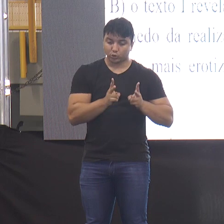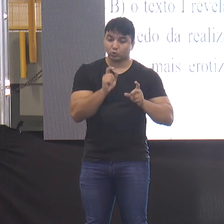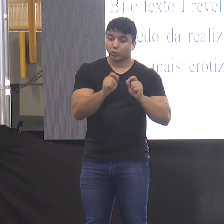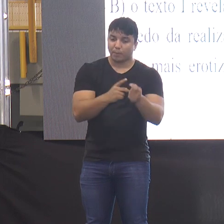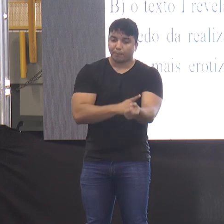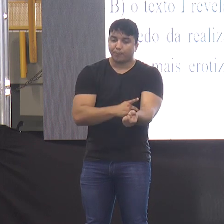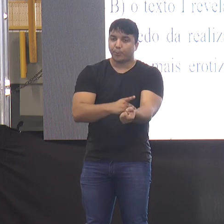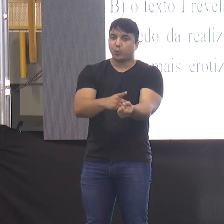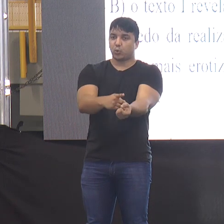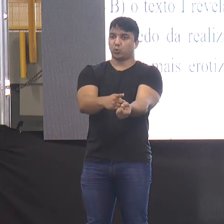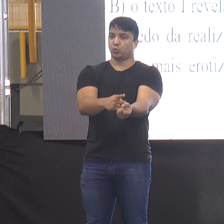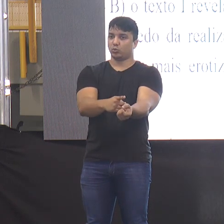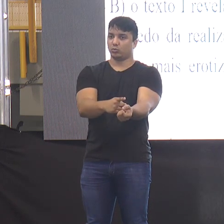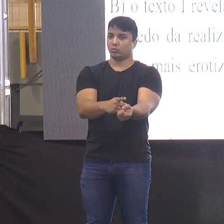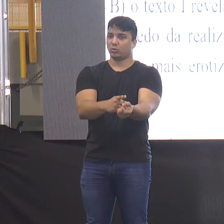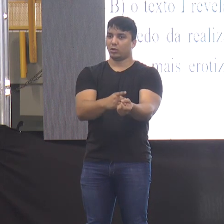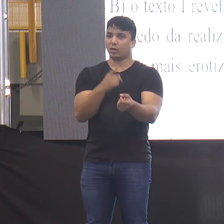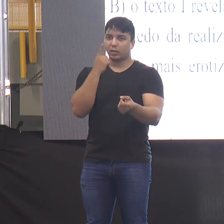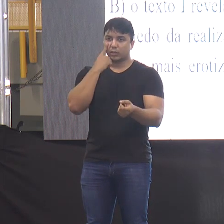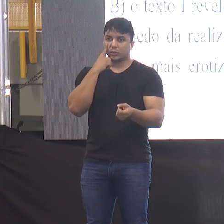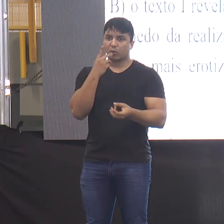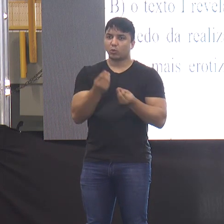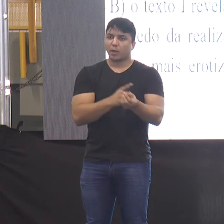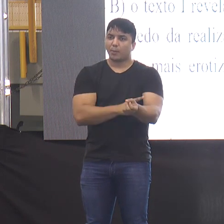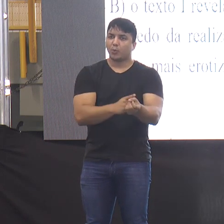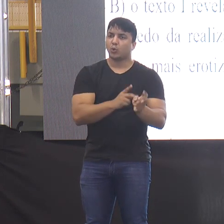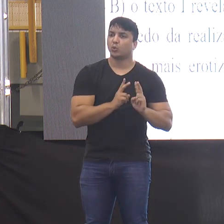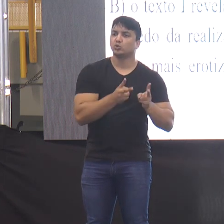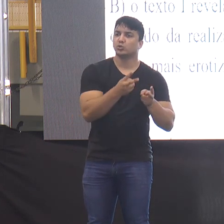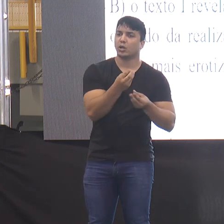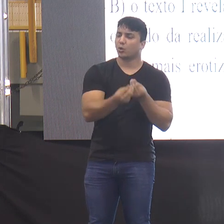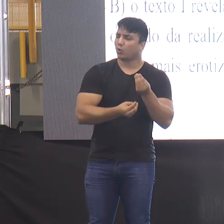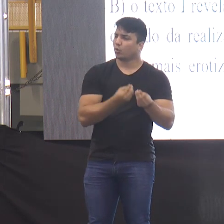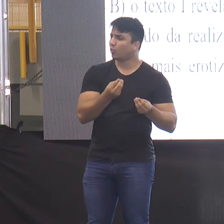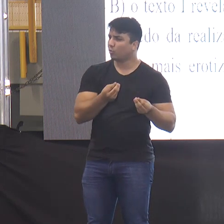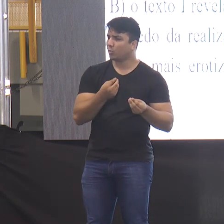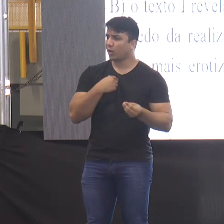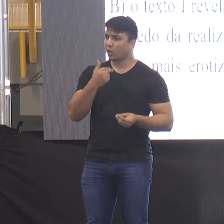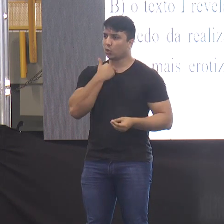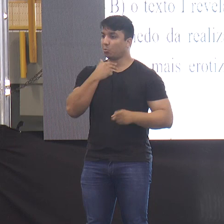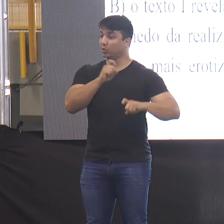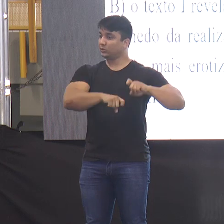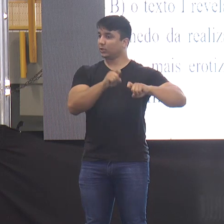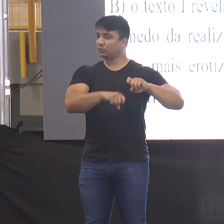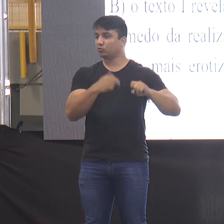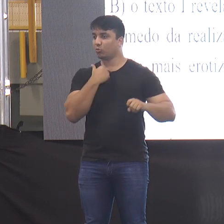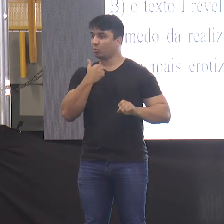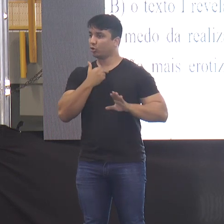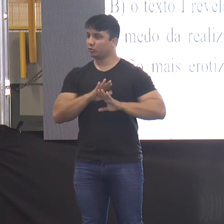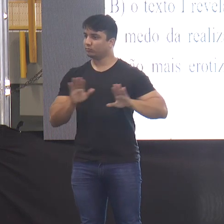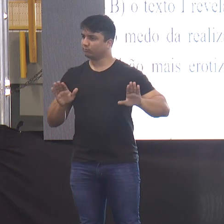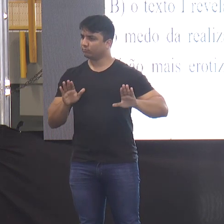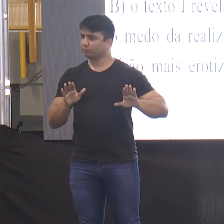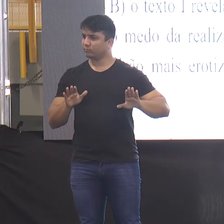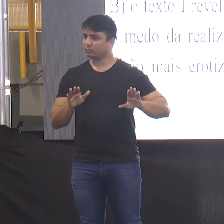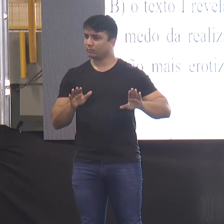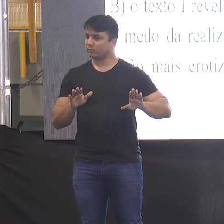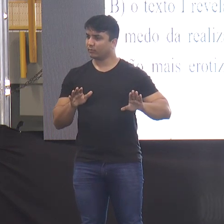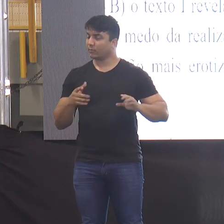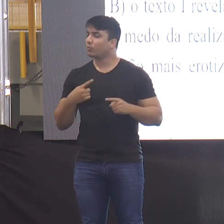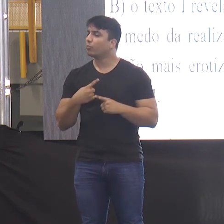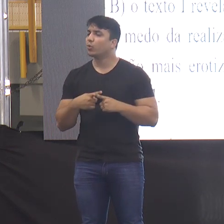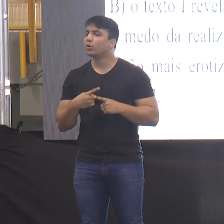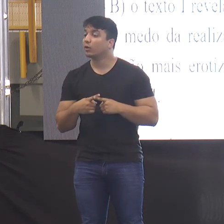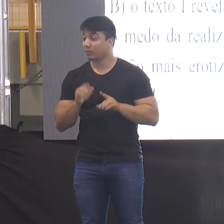puro. Para esse amor permanecer puro, não pode ter sexo. Qual é a grande questão